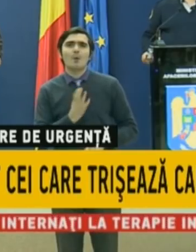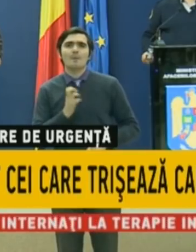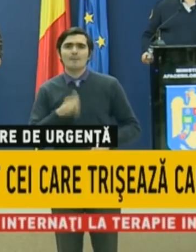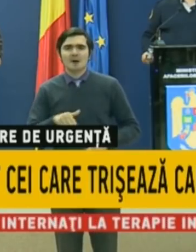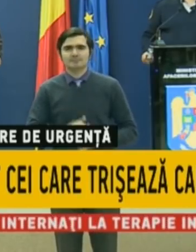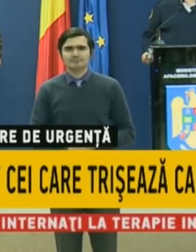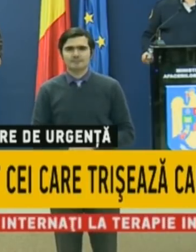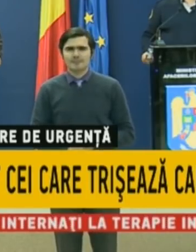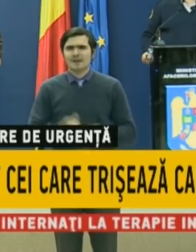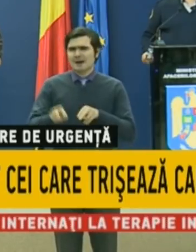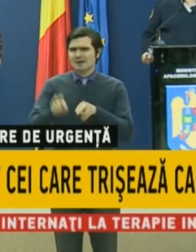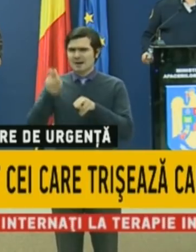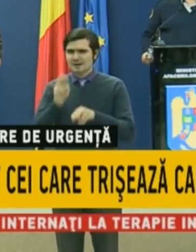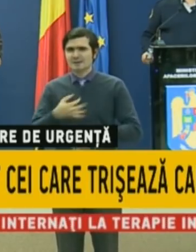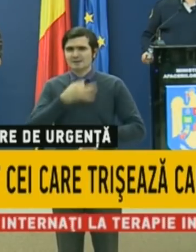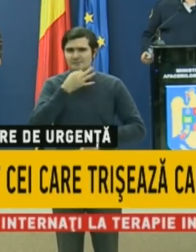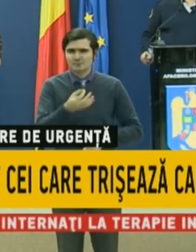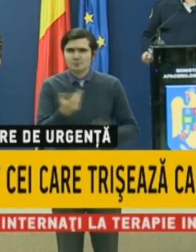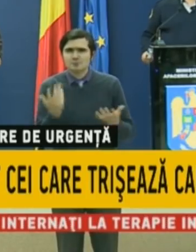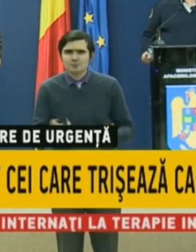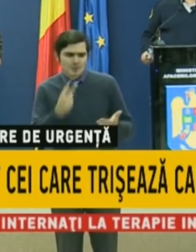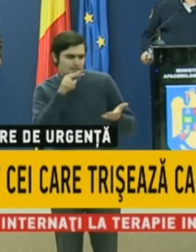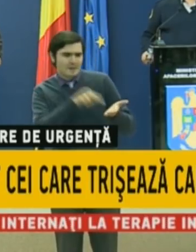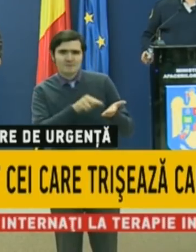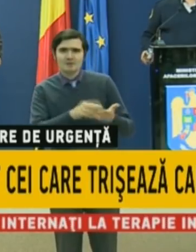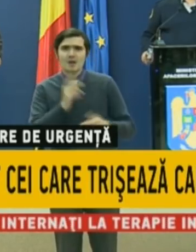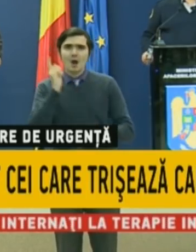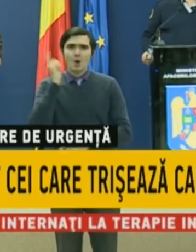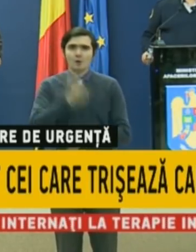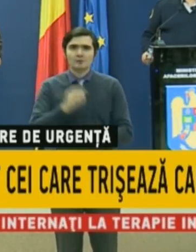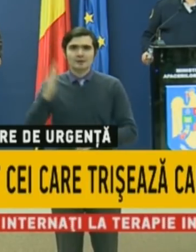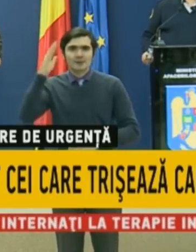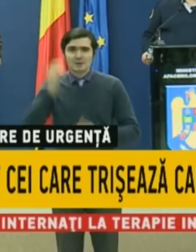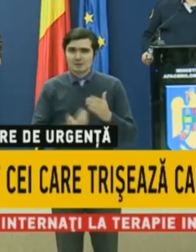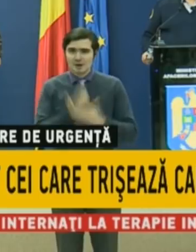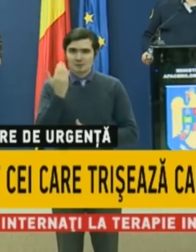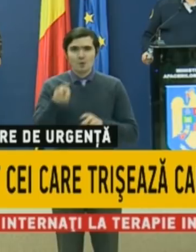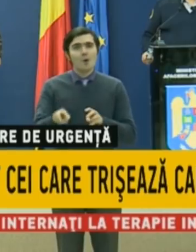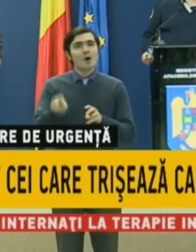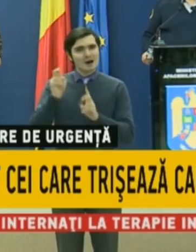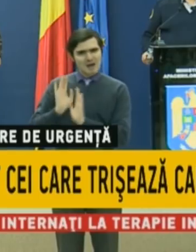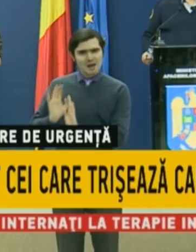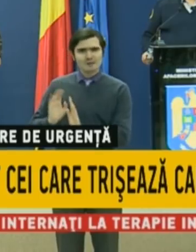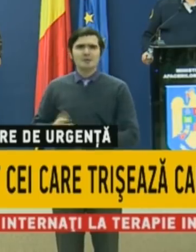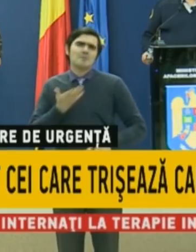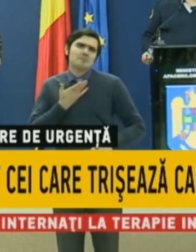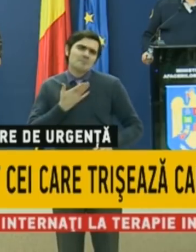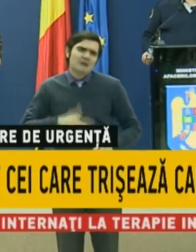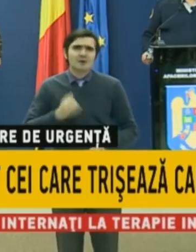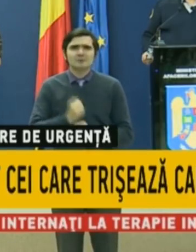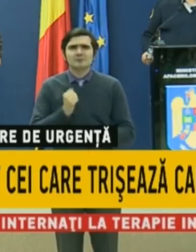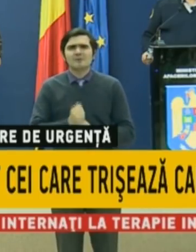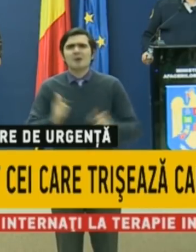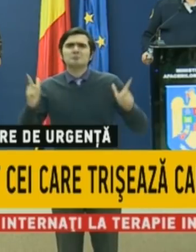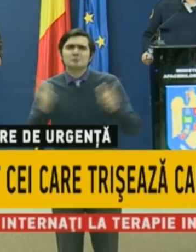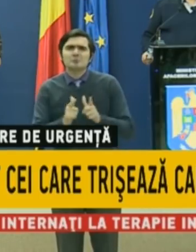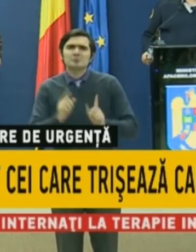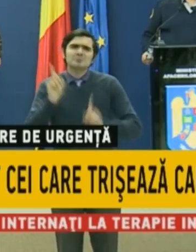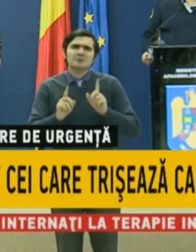Înainte de a vă spune ce prevede această ordonanță militară, vreau să mai fac câteva precizări